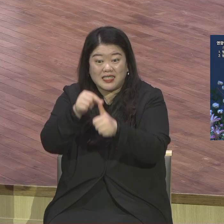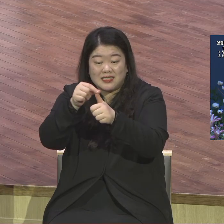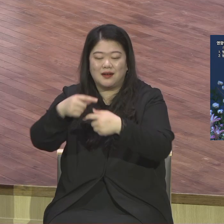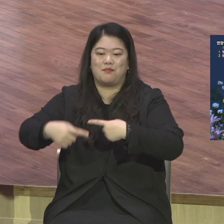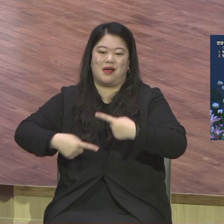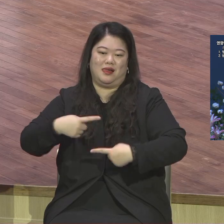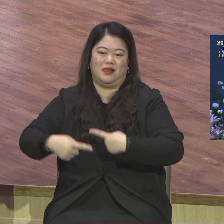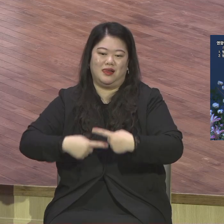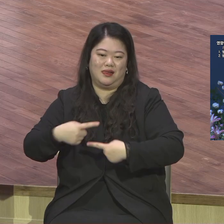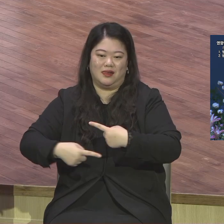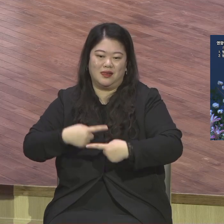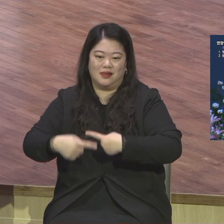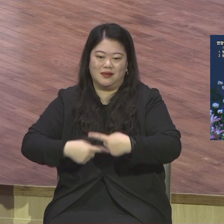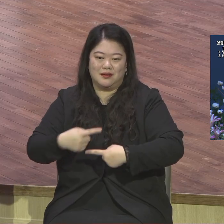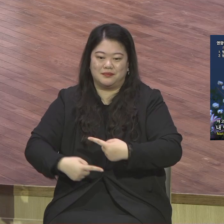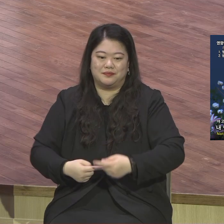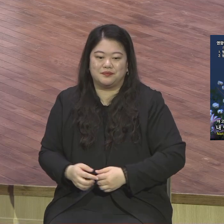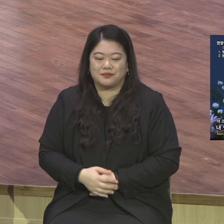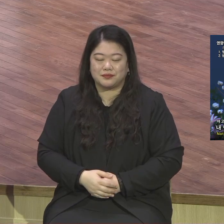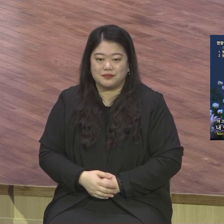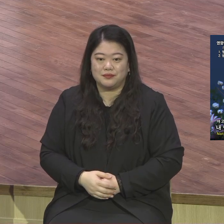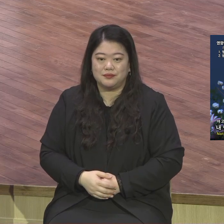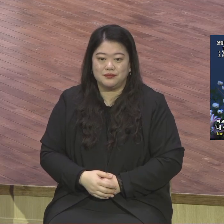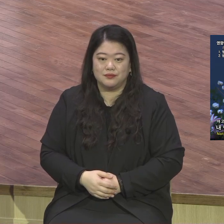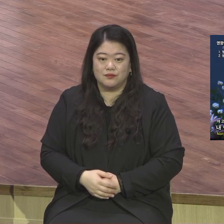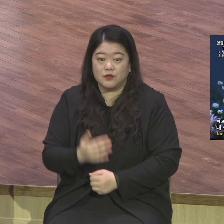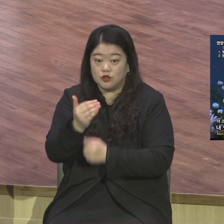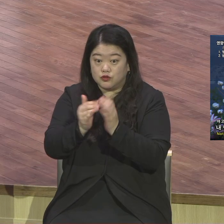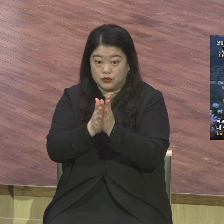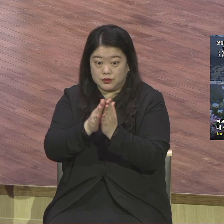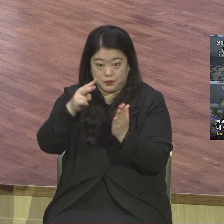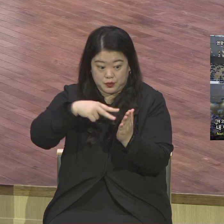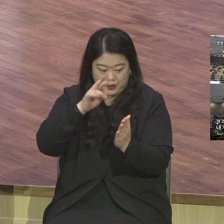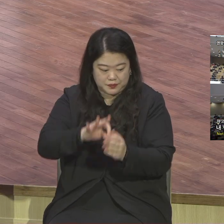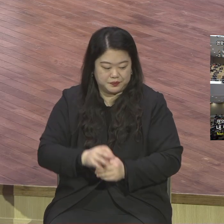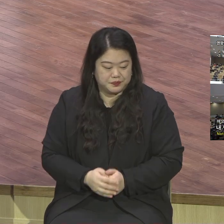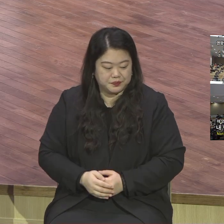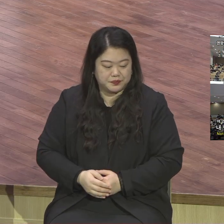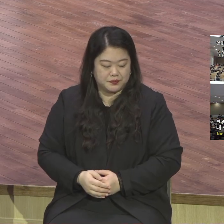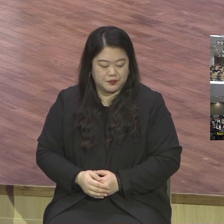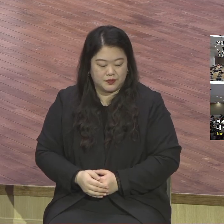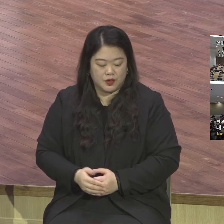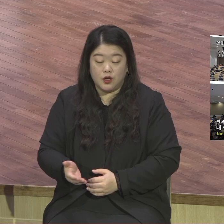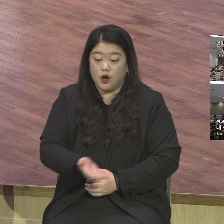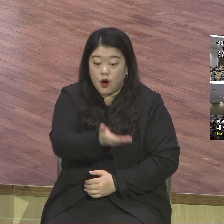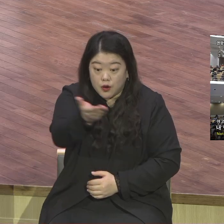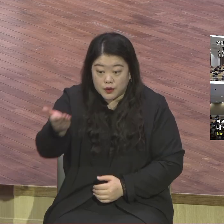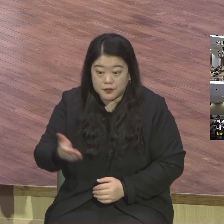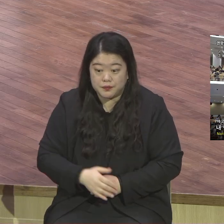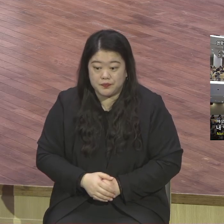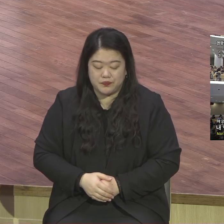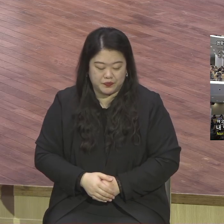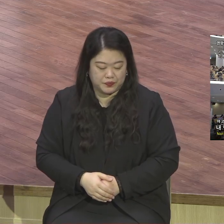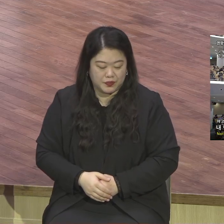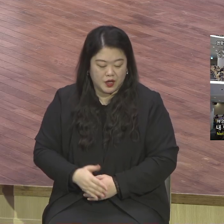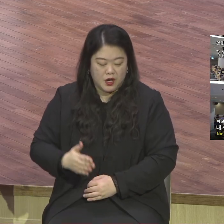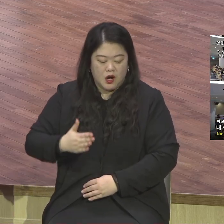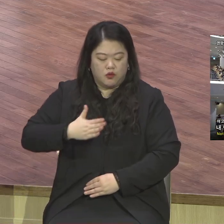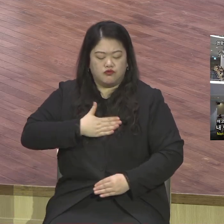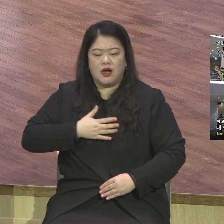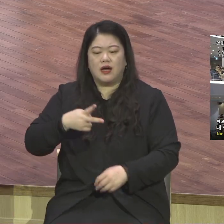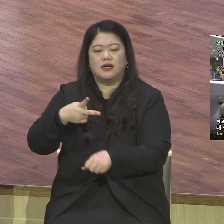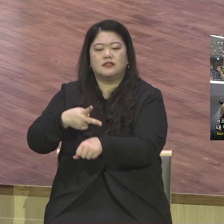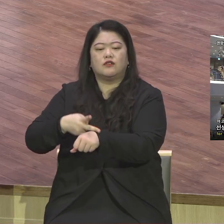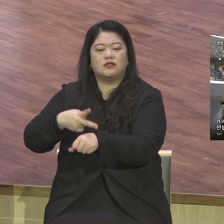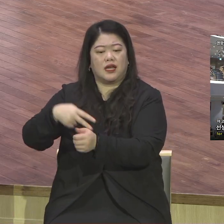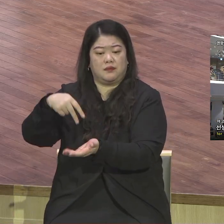말입니다. 3장 1절로 3절까지 봅니다. 내 형제들아 너희는 선생된 우리가 더 큰